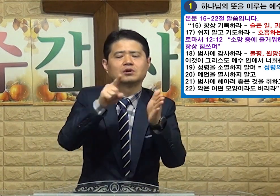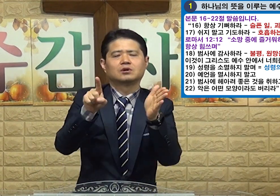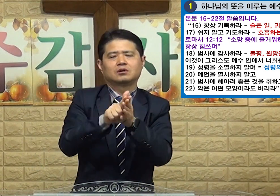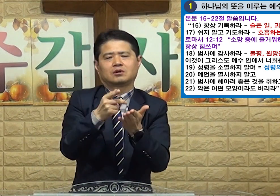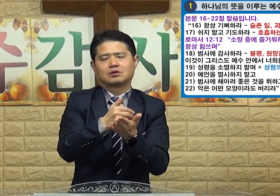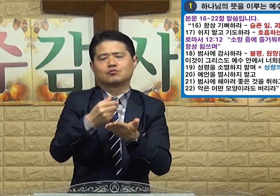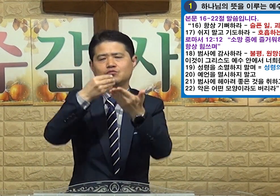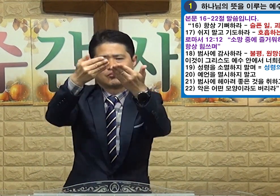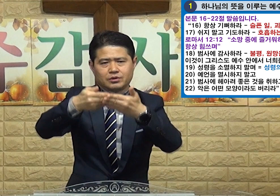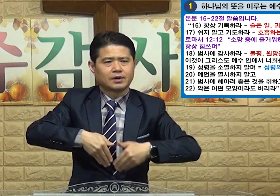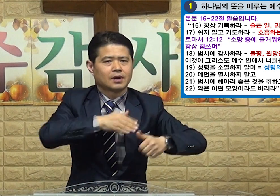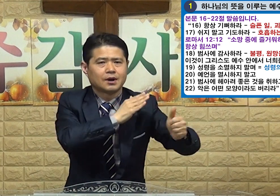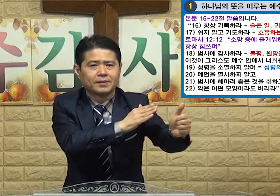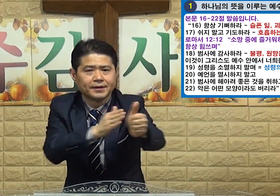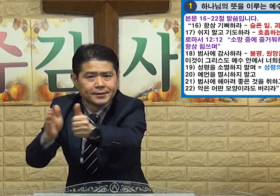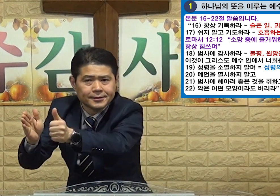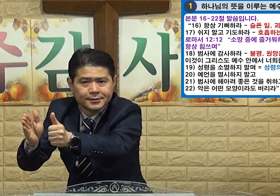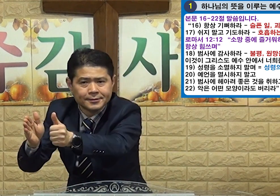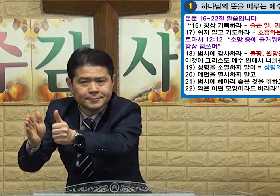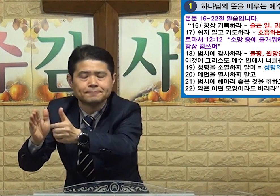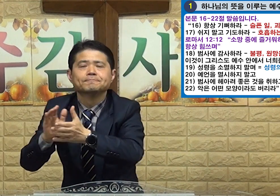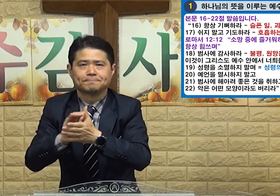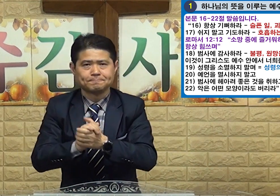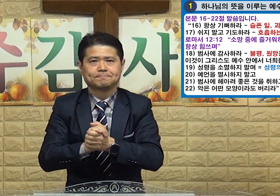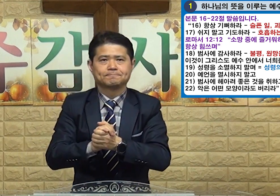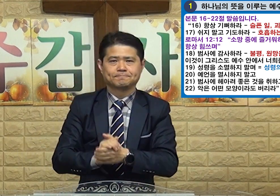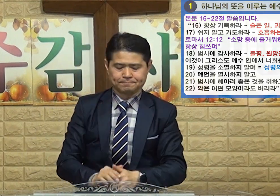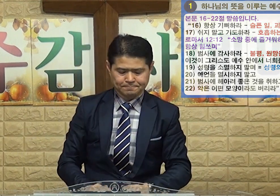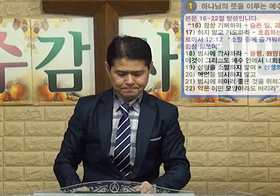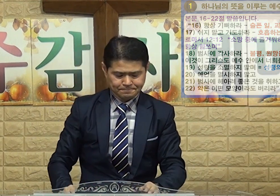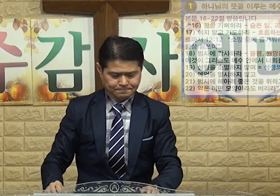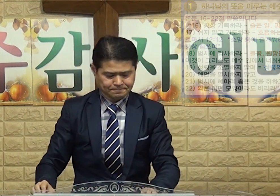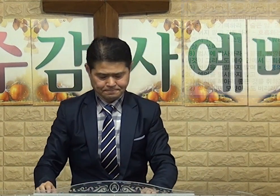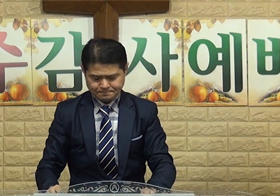값없이 은혜를 받는 믿음을 여러분들이 경험하시길 바랍니다.